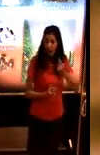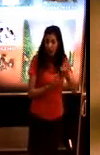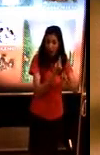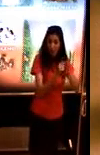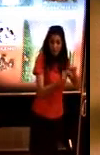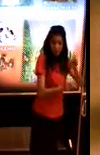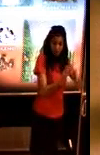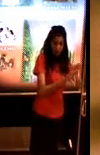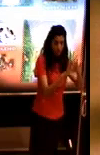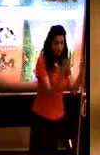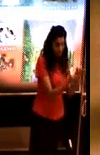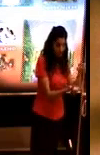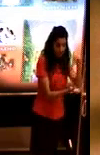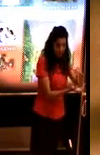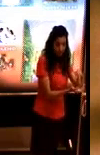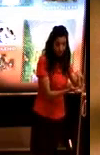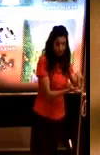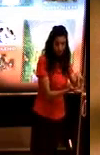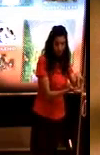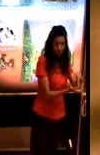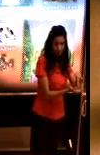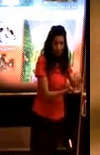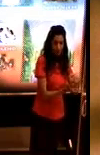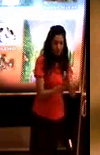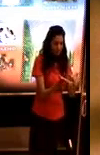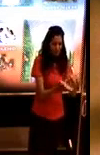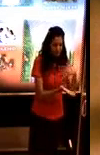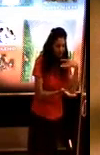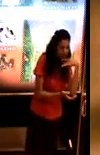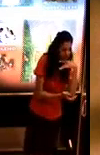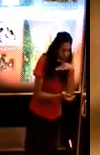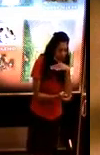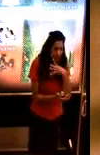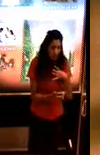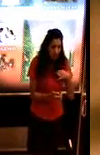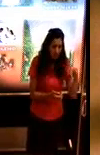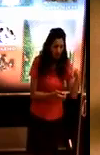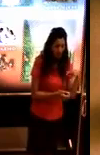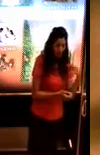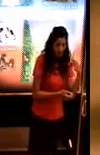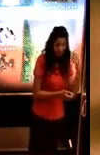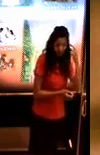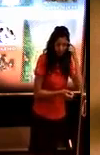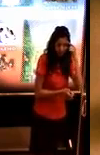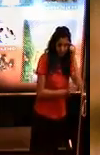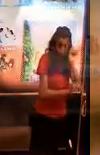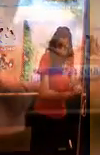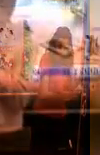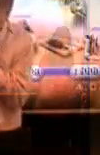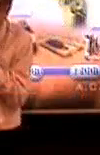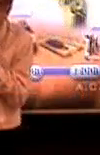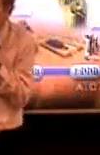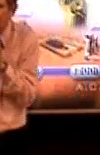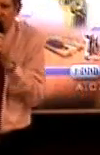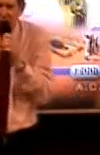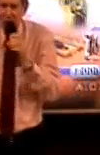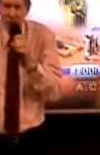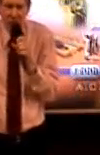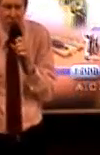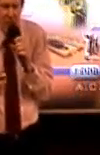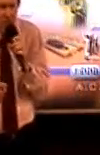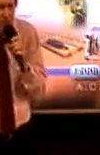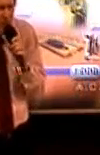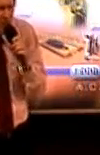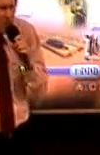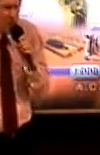no entienden la Biblia, que están engañados, no comprenden las doctrinas de la palabra de Dios, pero serán atraídos